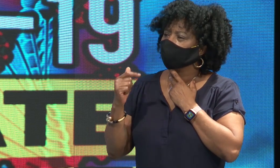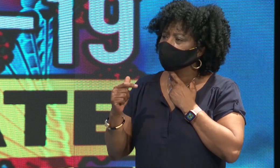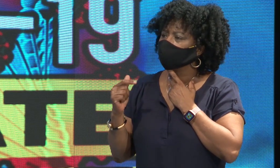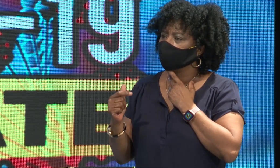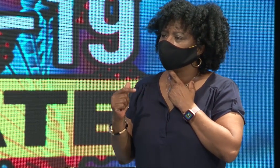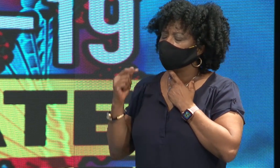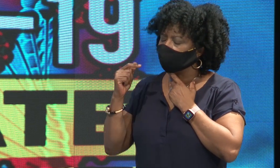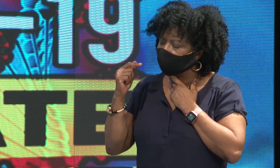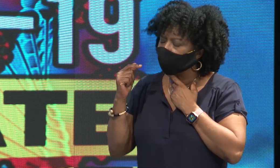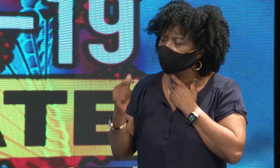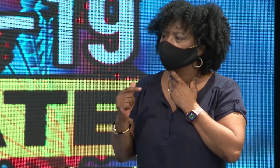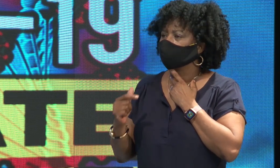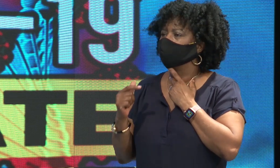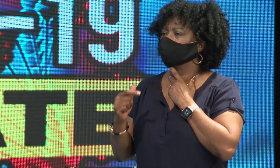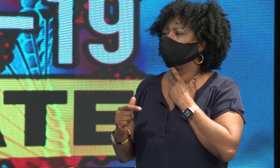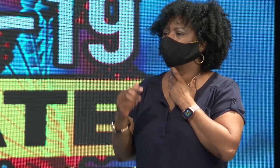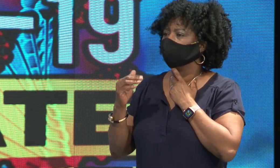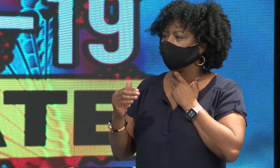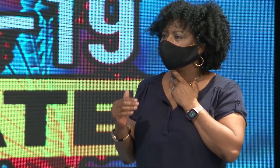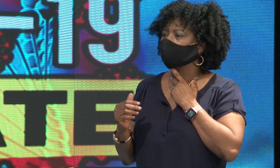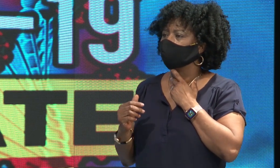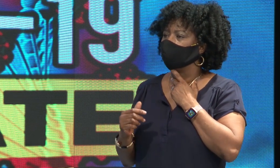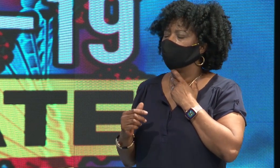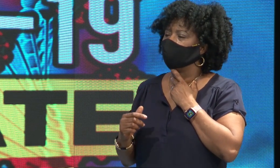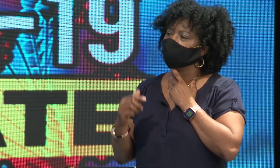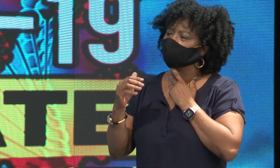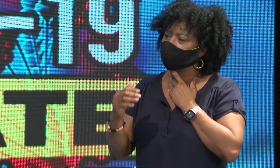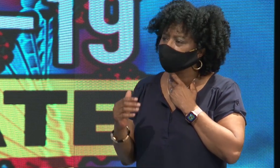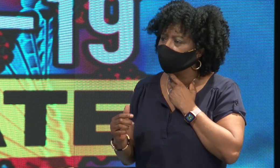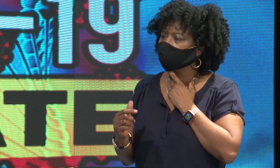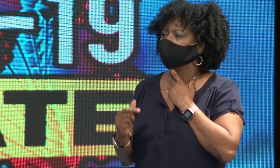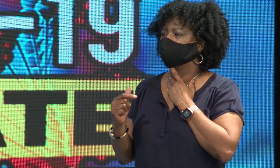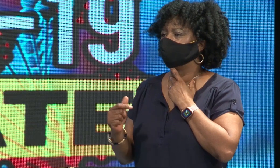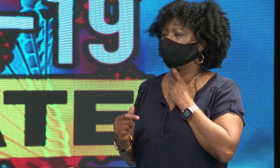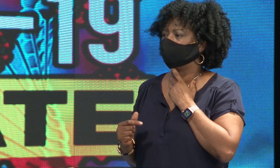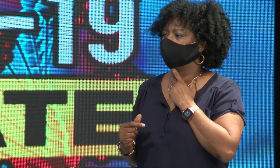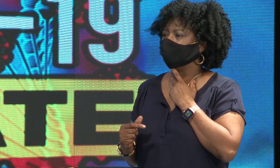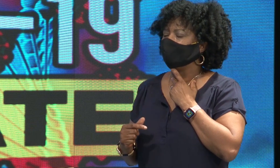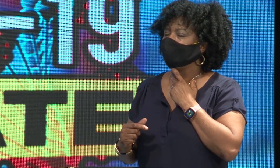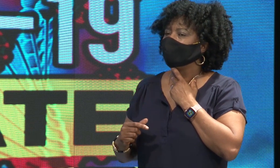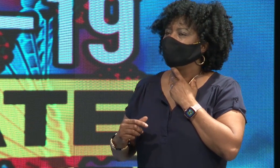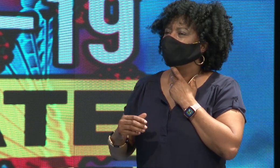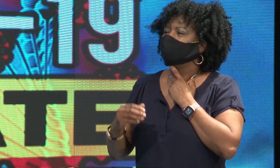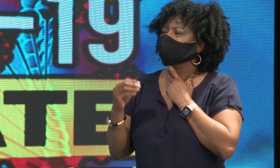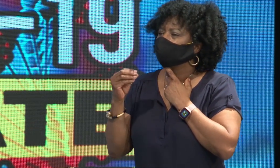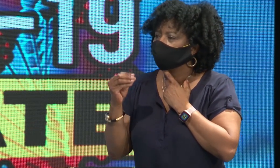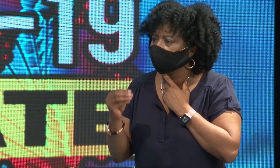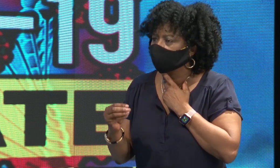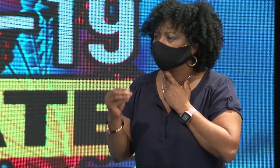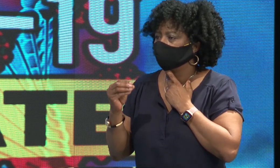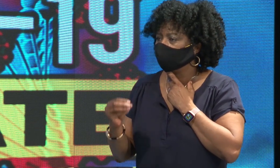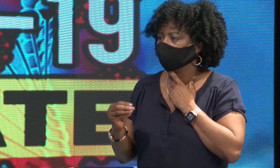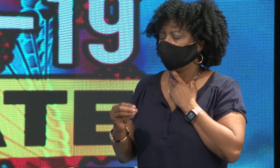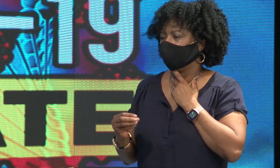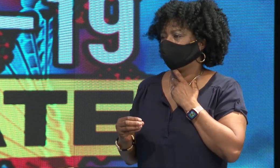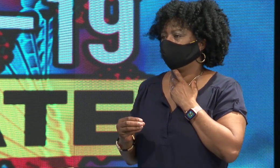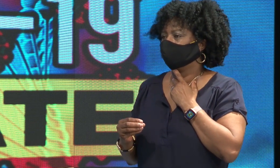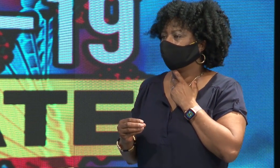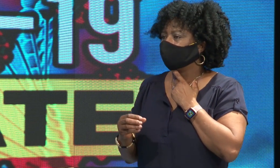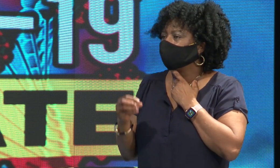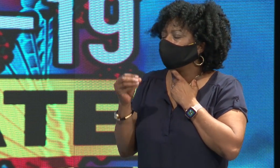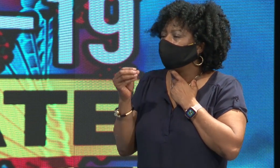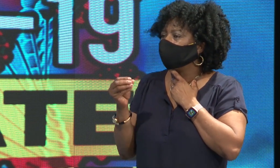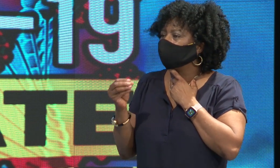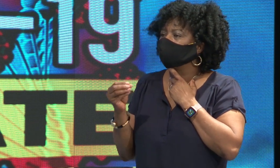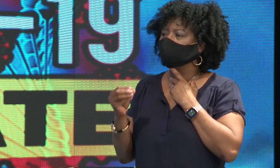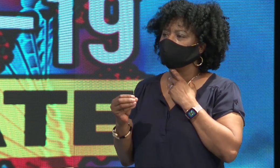ik heb de bewuste keuze gemaakt om hier te komen, om in persoon te vertellen dat we thuis moeten blijven. Ja.